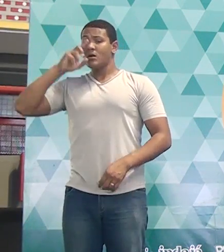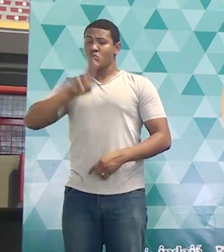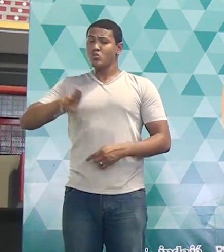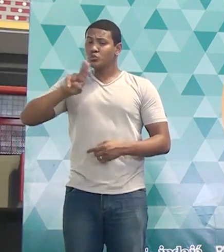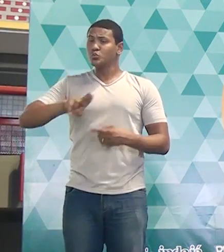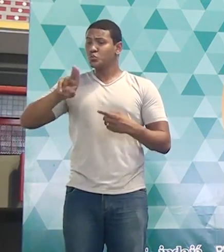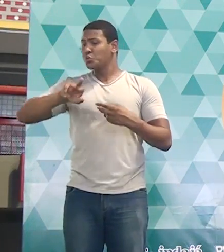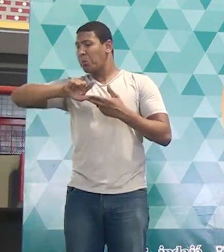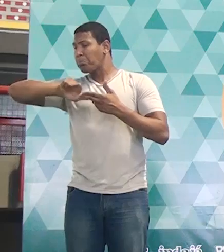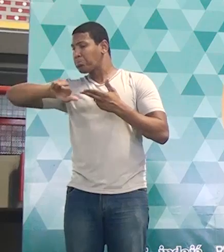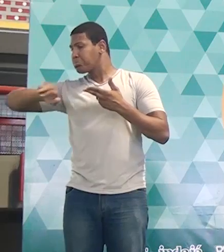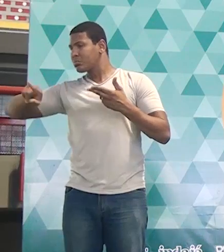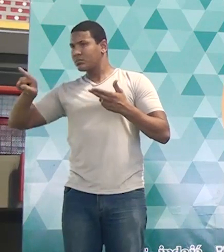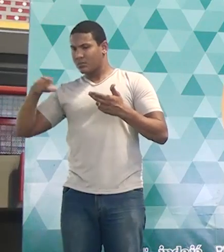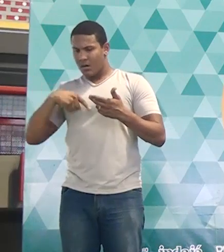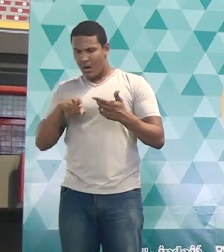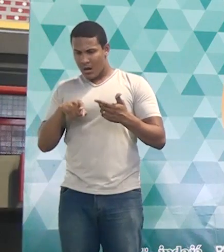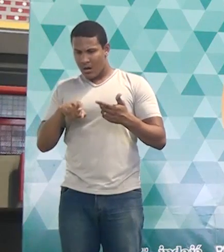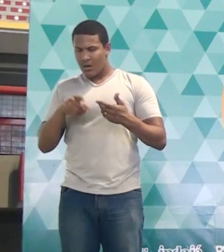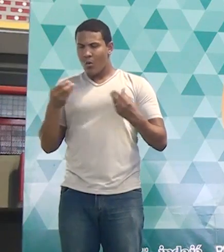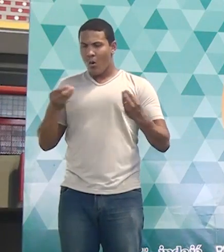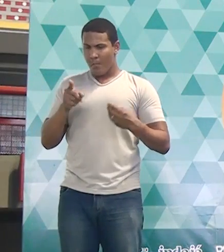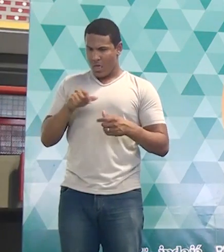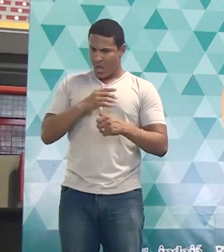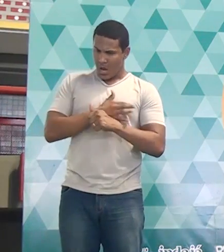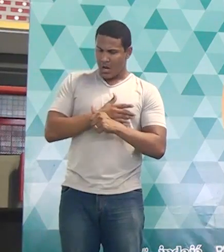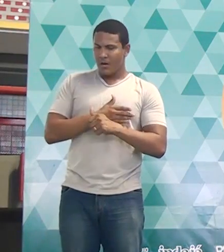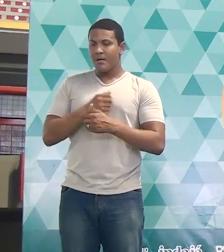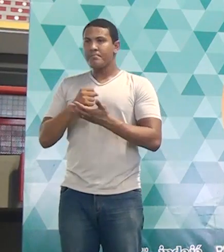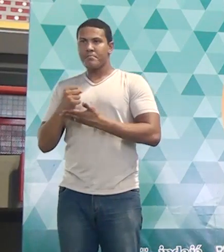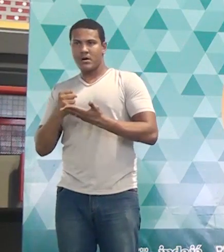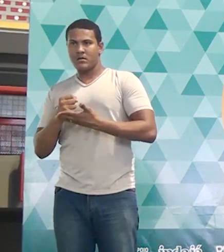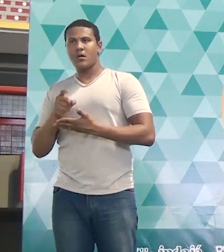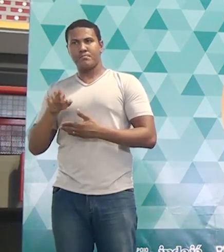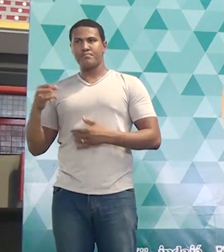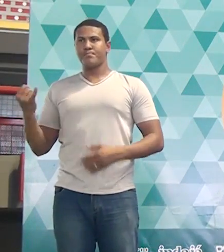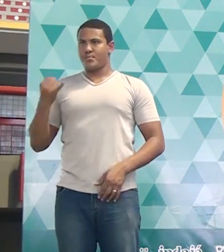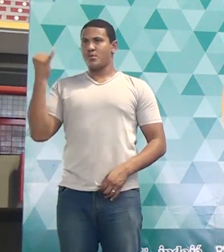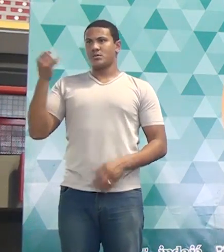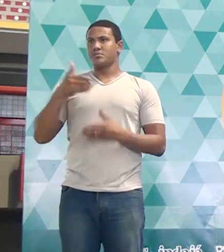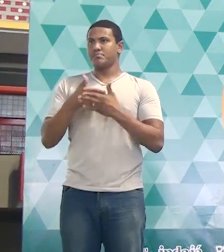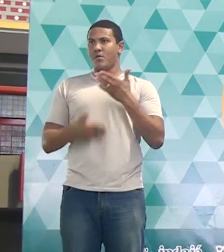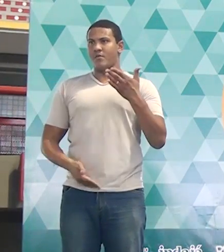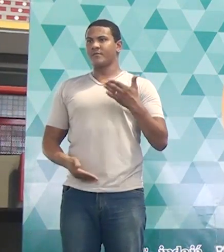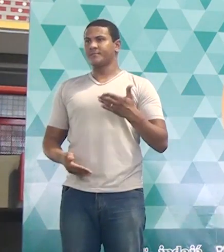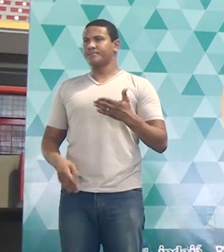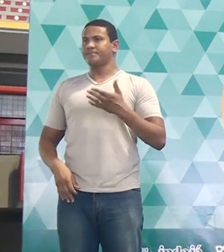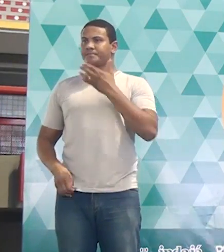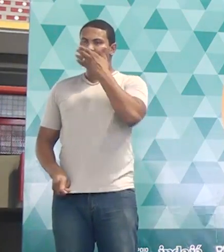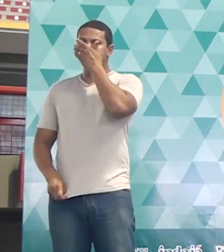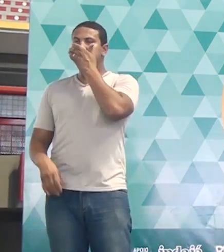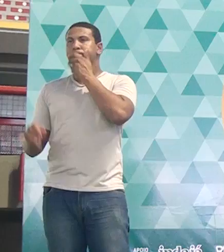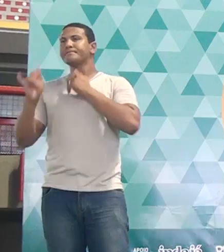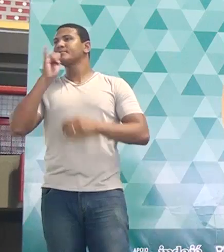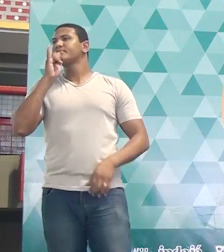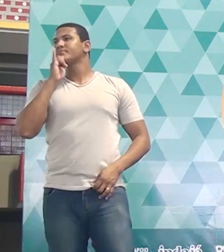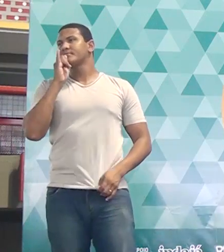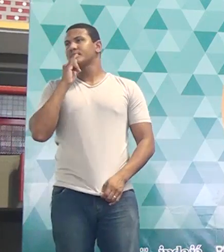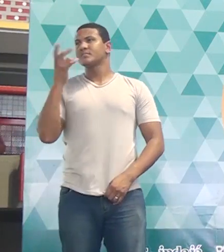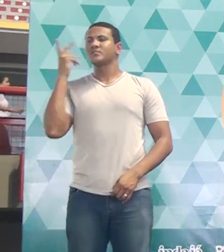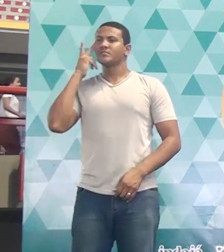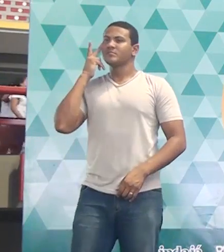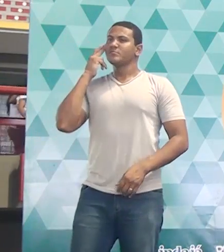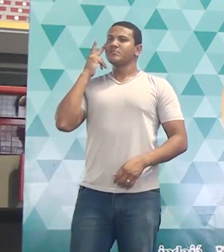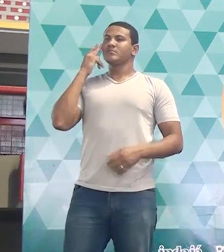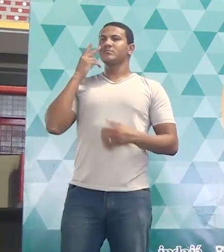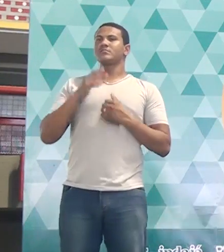muito importante numa questão de prova ou até mesmo no dia a dia. Então, pessoal, por exemplo, materiais comuns no dia a